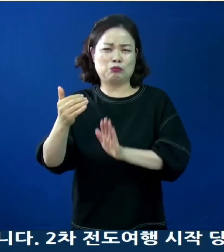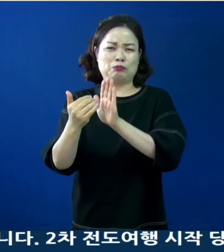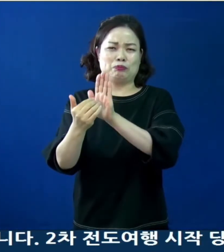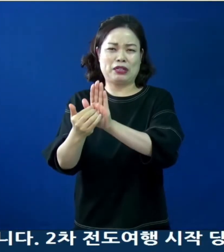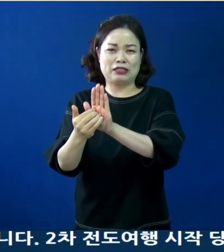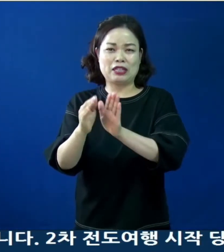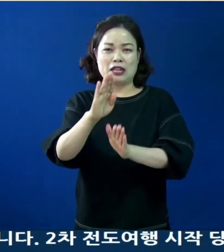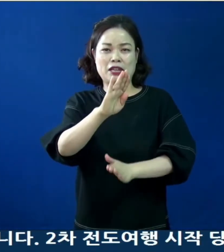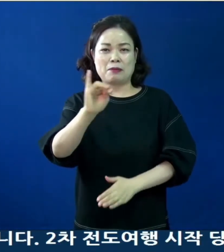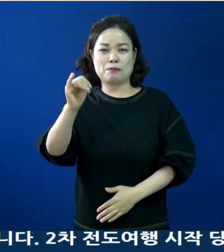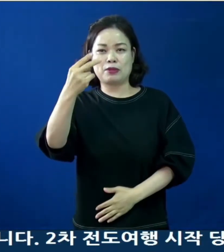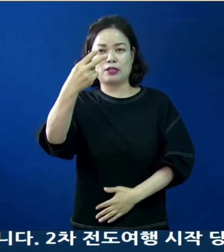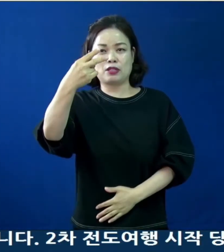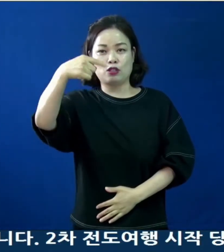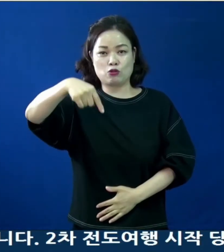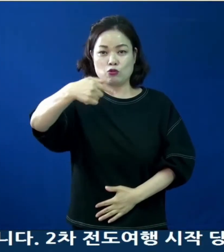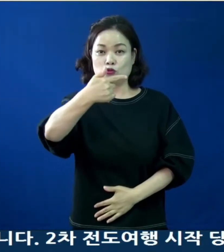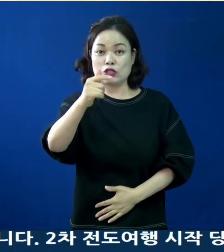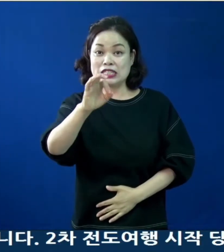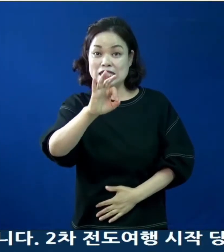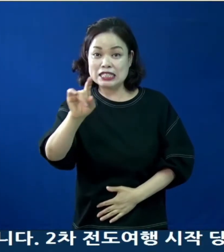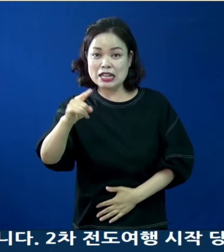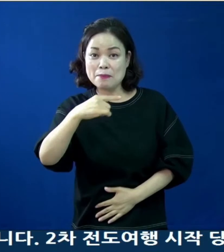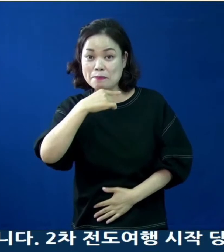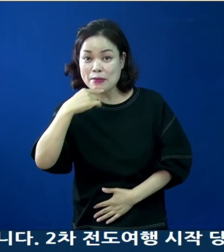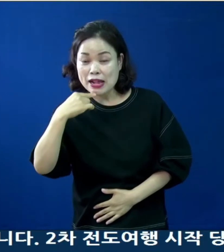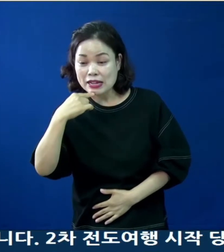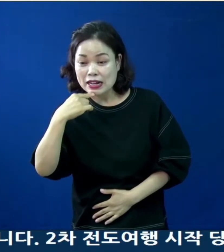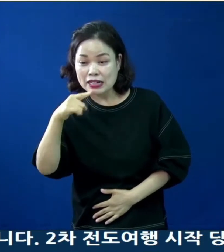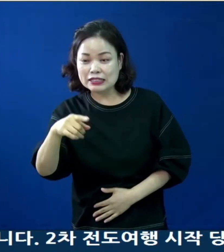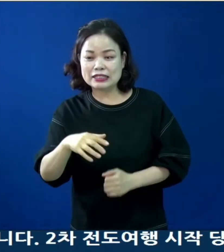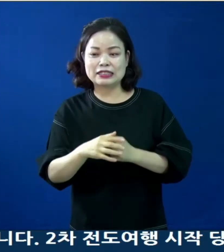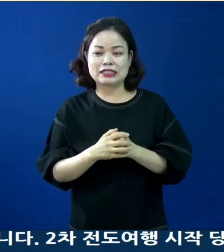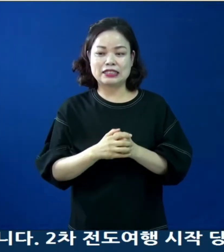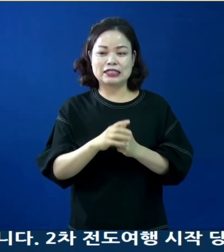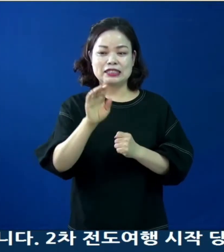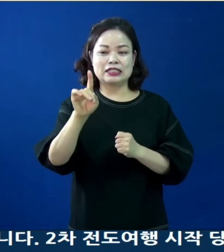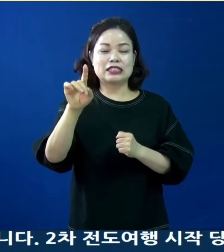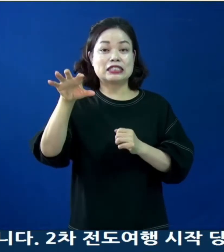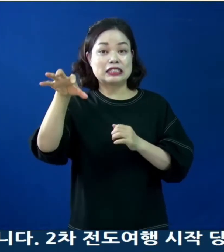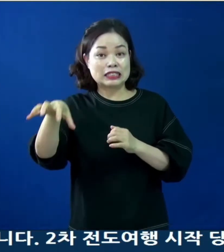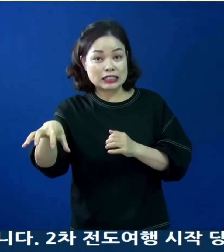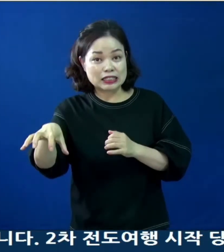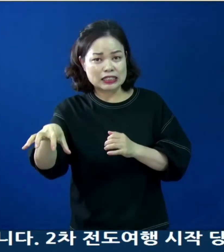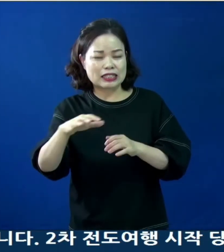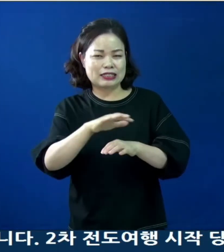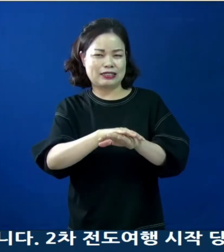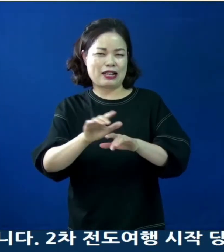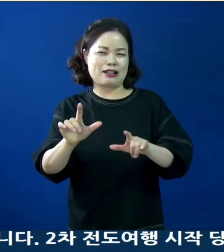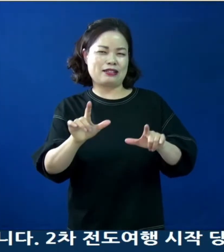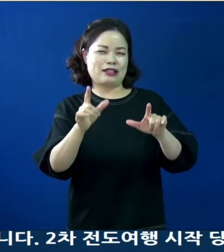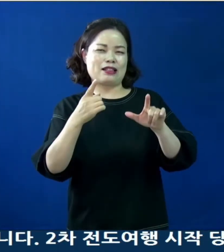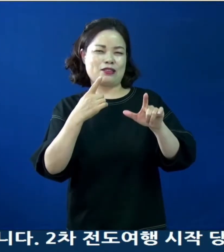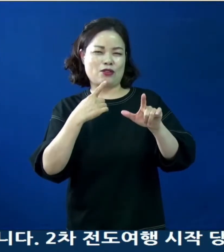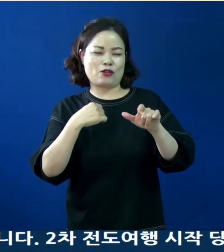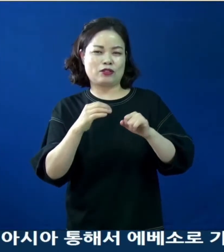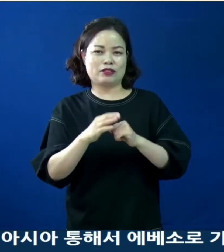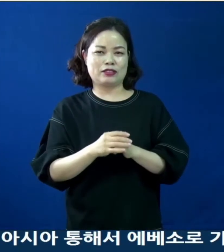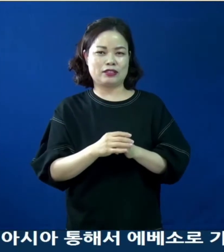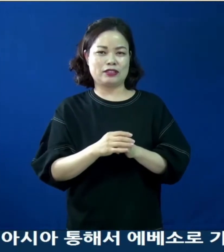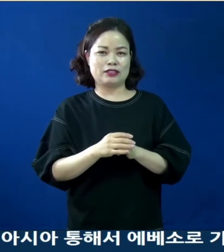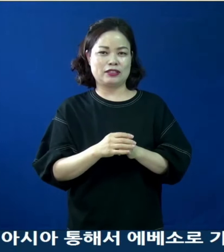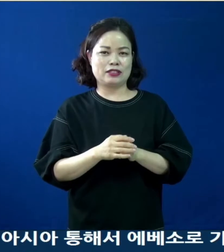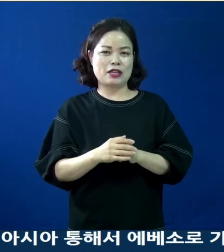그 비두니아 옆에 있는 빨간 글씨, 거기 본도입니다. 그러니까 흑해 연안에 있는 지역이고요. 꽤 잘 살던 지역입니다. 베드로